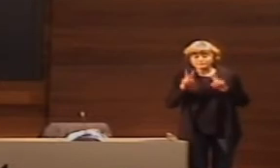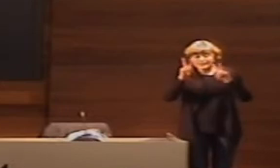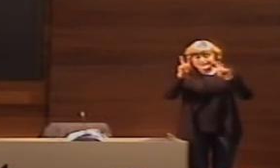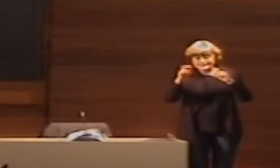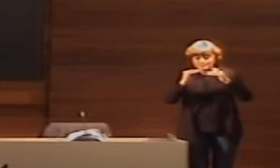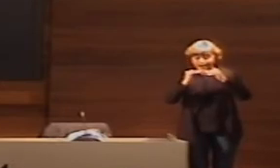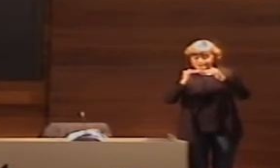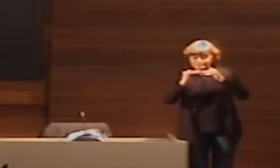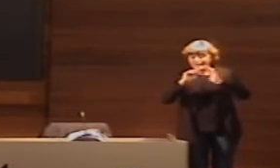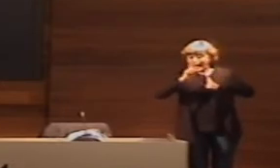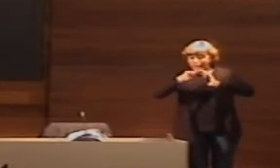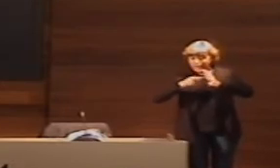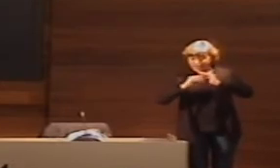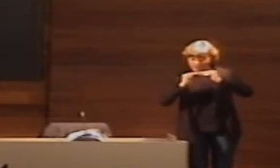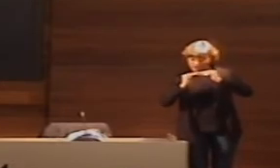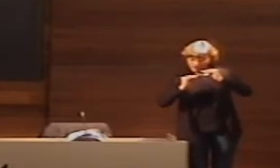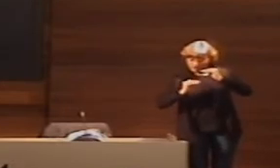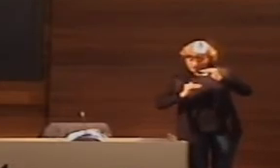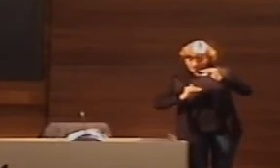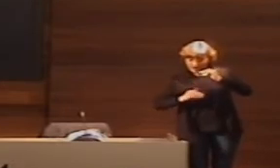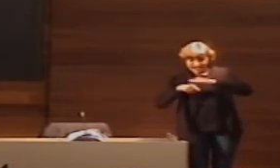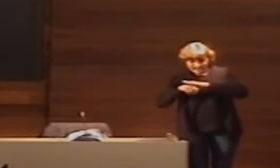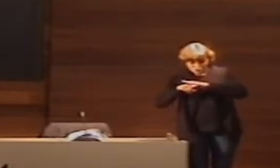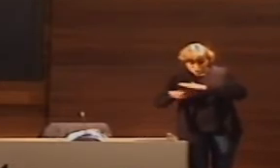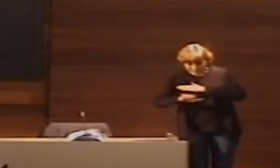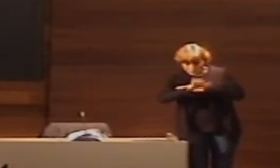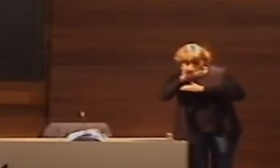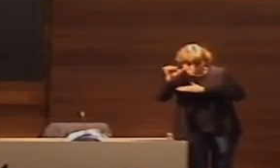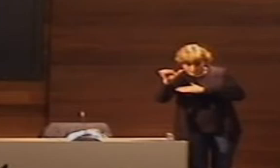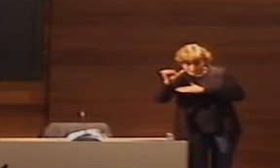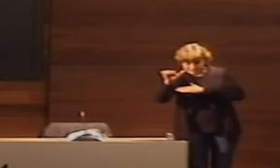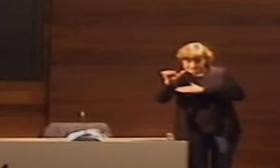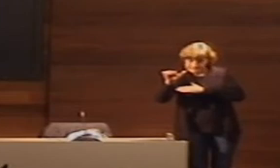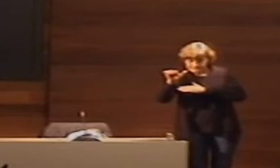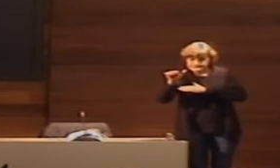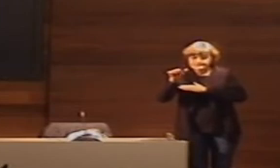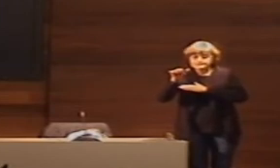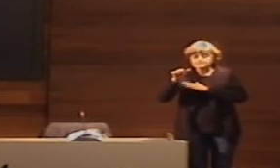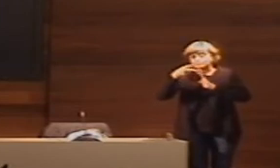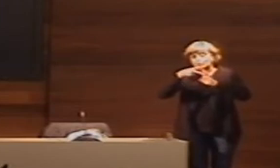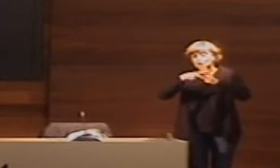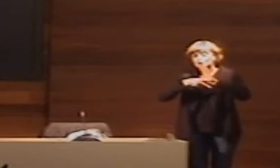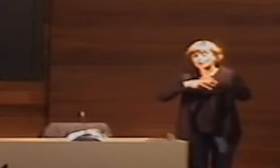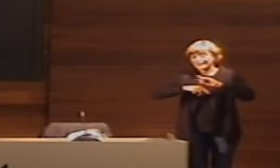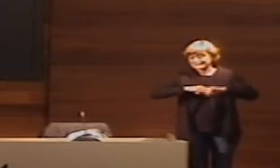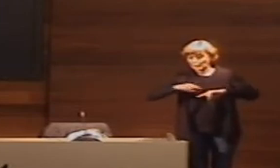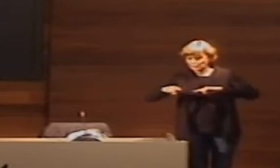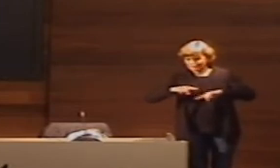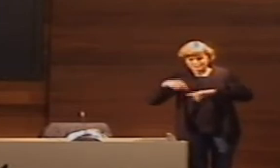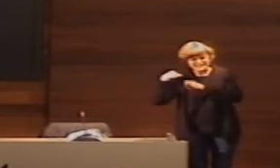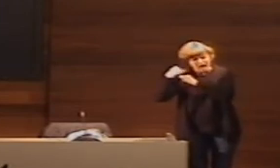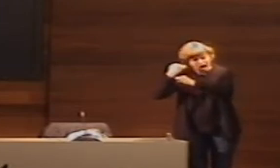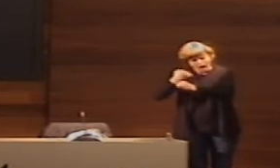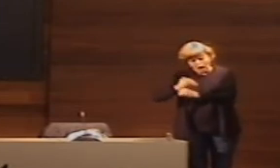la jerarquía europea de gestión de residuos es algo que está en las directivas desde hace muchos años,